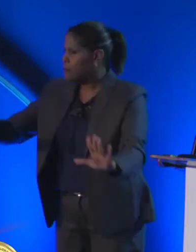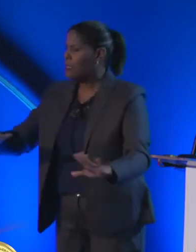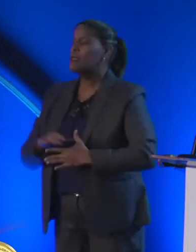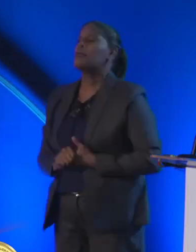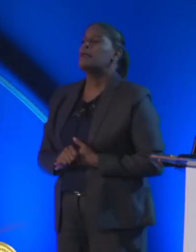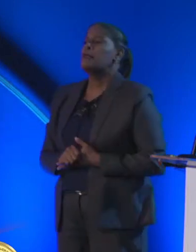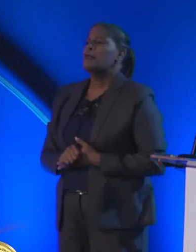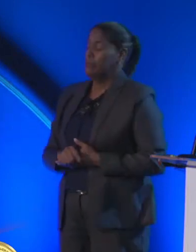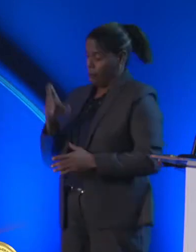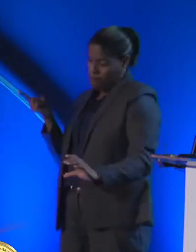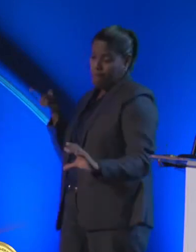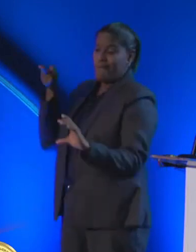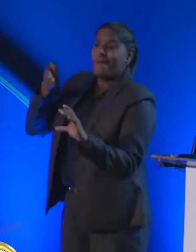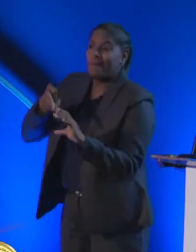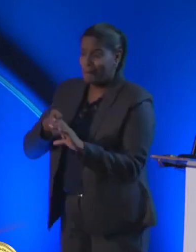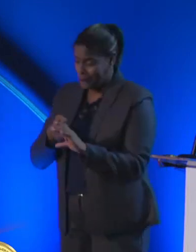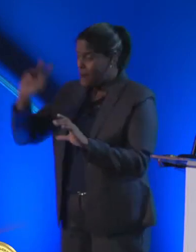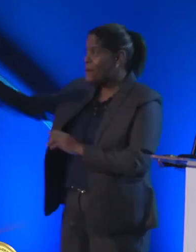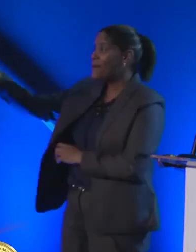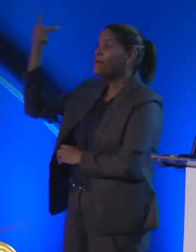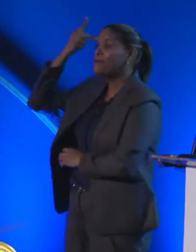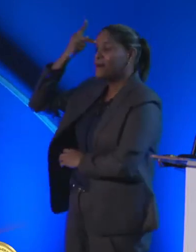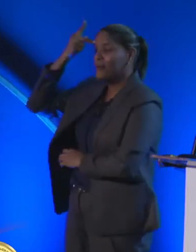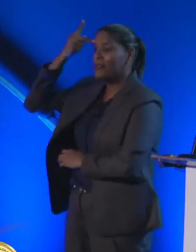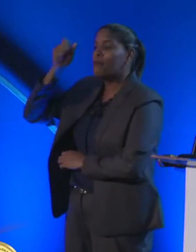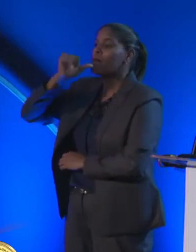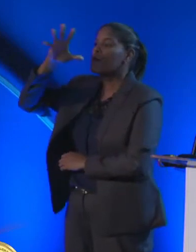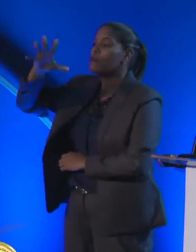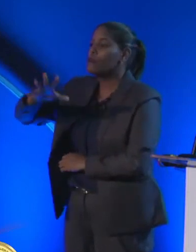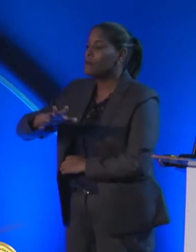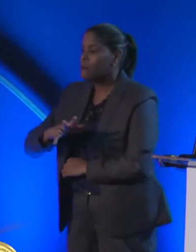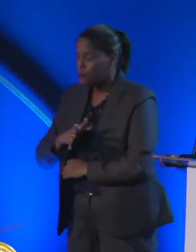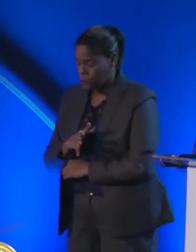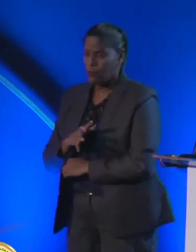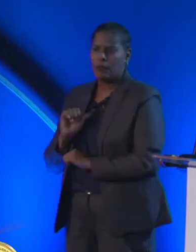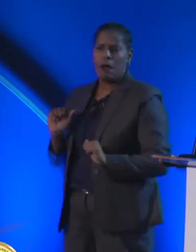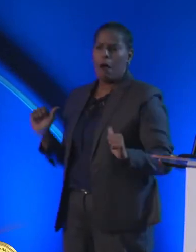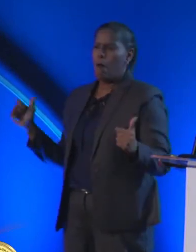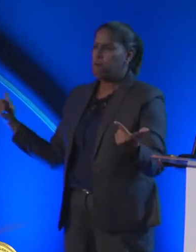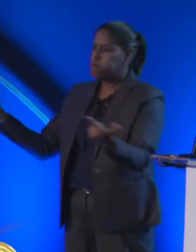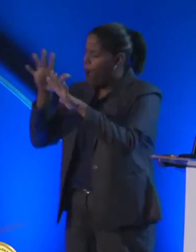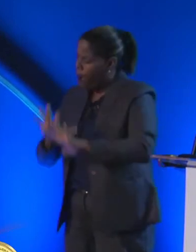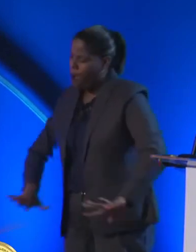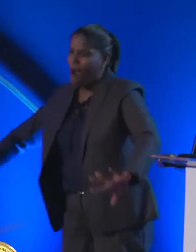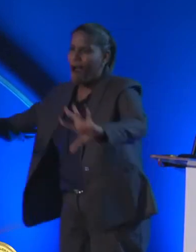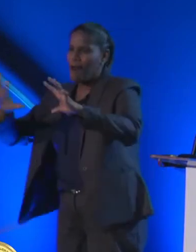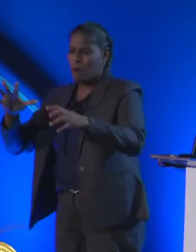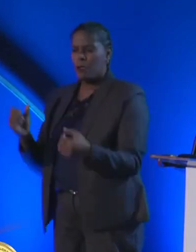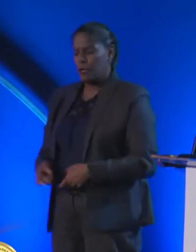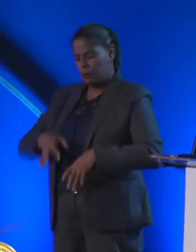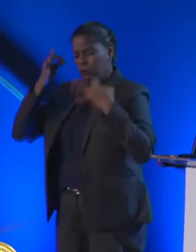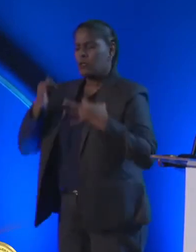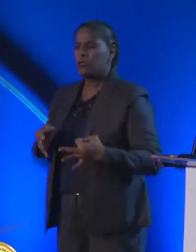plena participación política de las mujeres en todos los espacios de poder